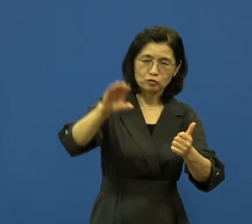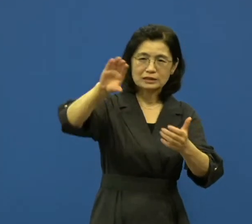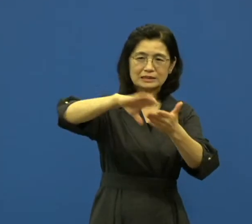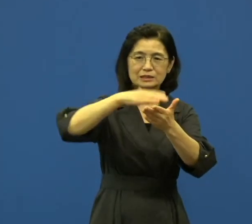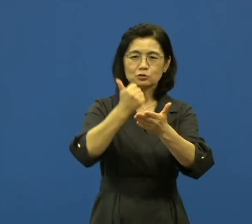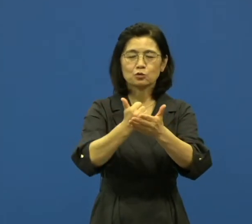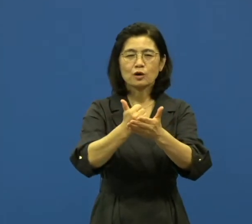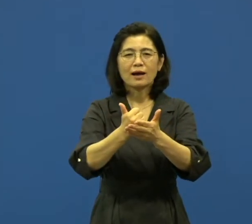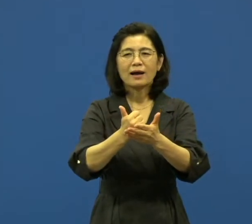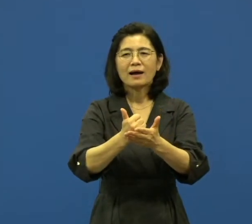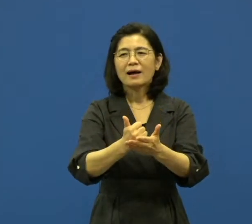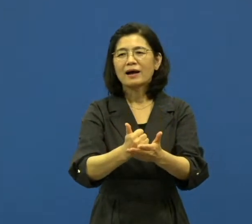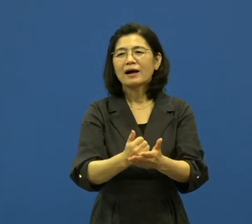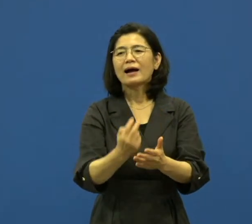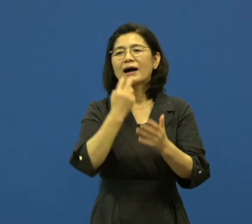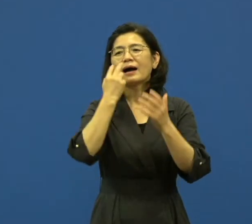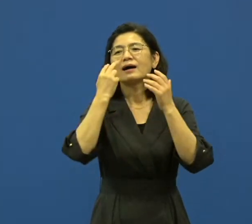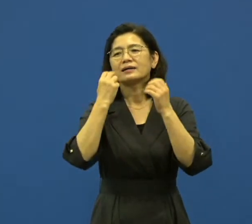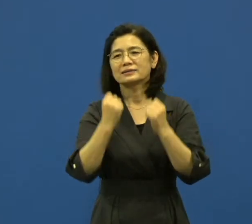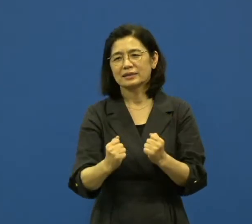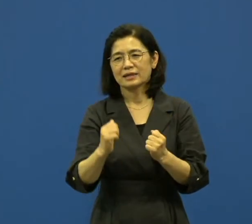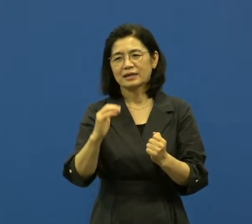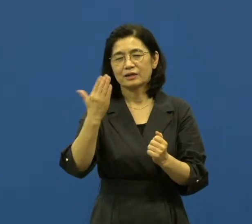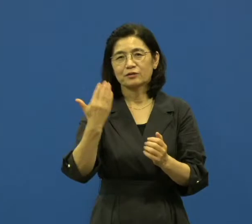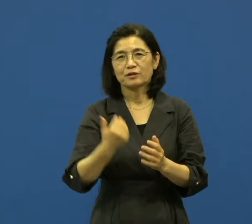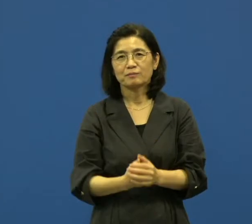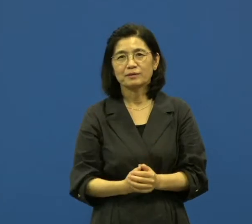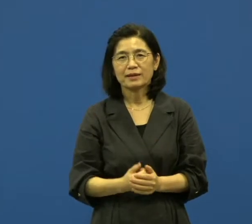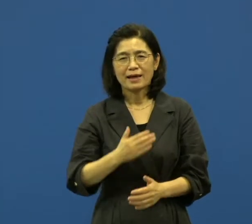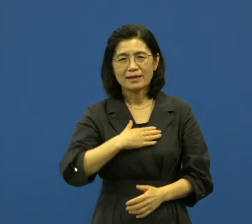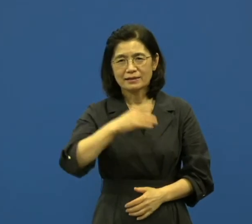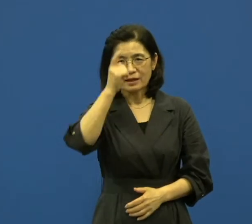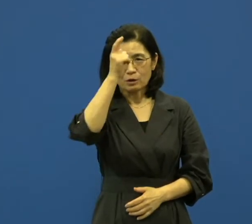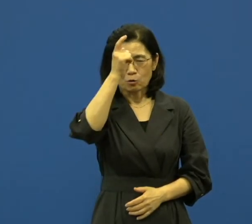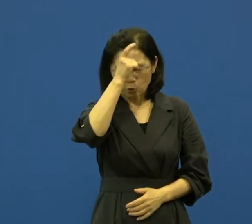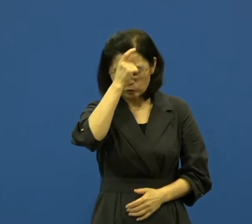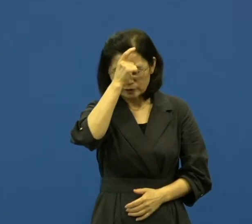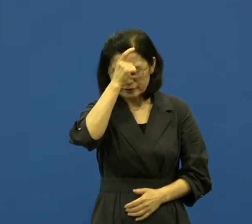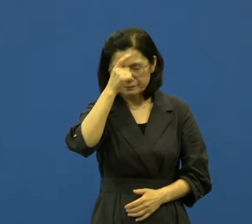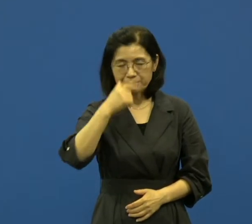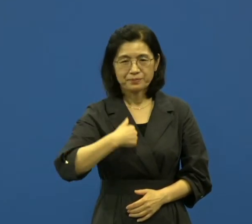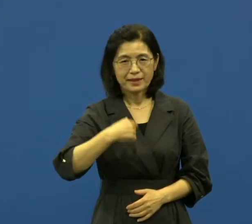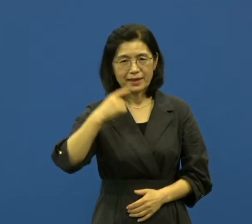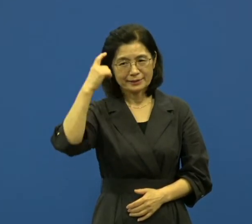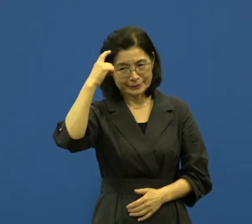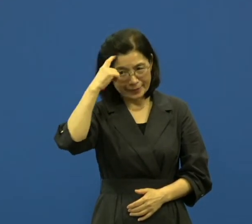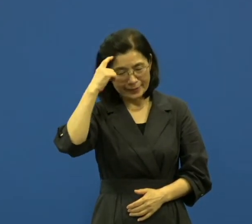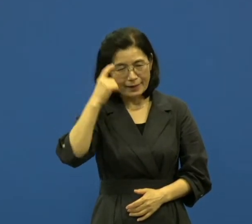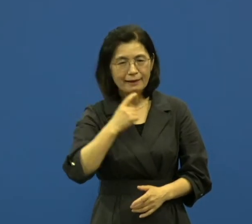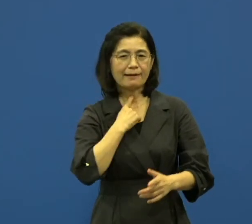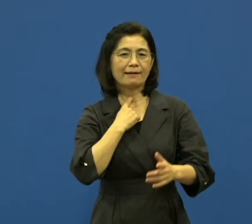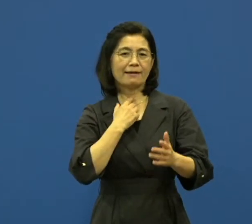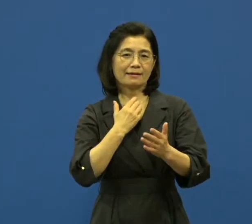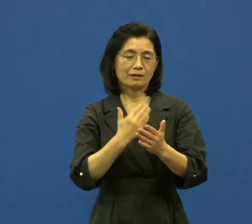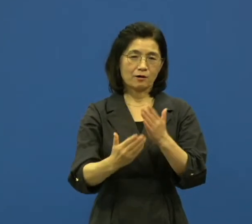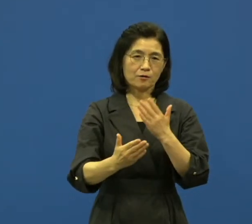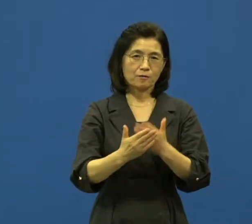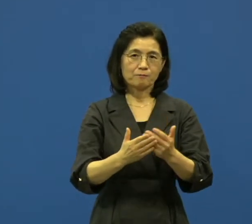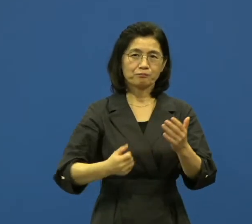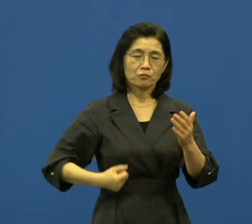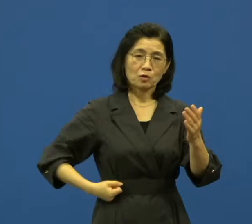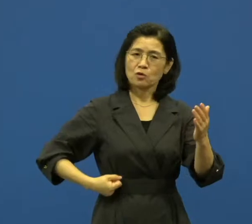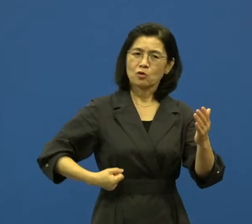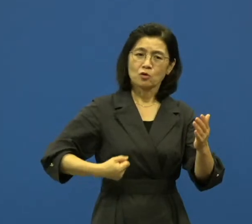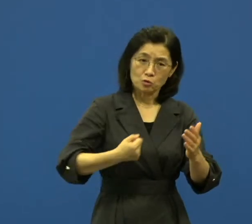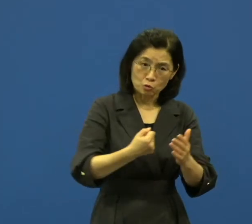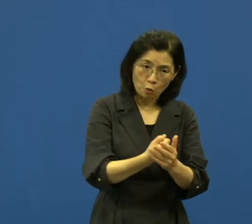것입니다. 여러분, 우리가 우리의 고집과 우리의 어떤 생각과 경험과 배짱과 이런 것들로